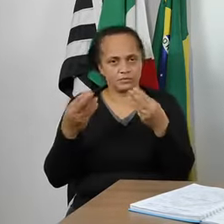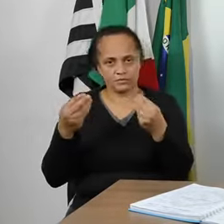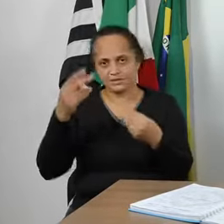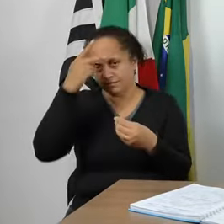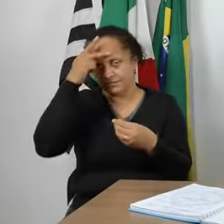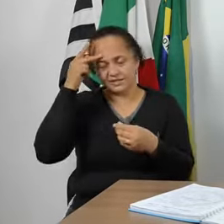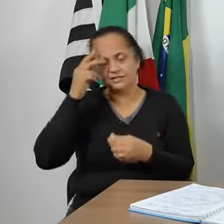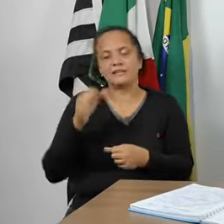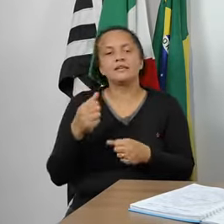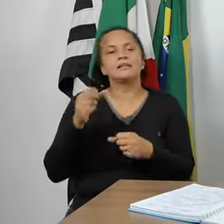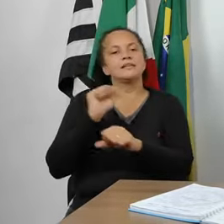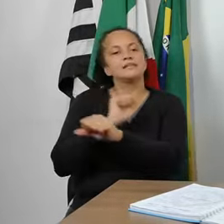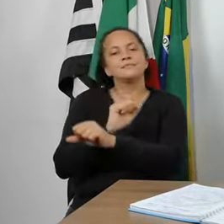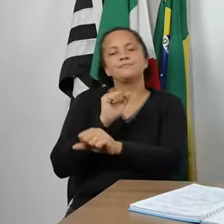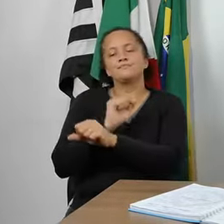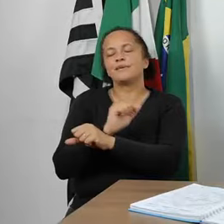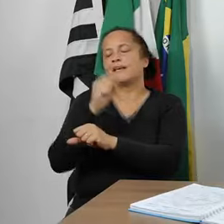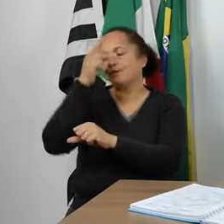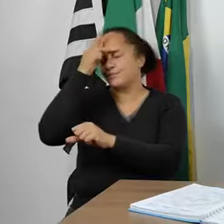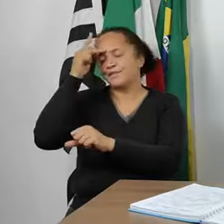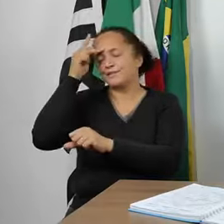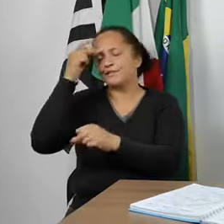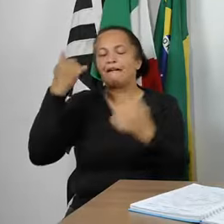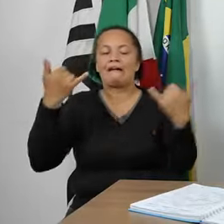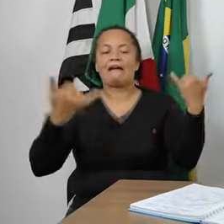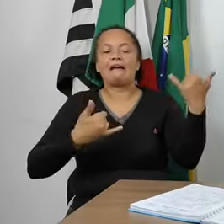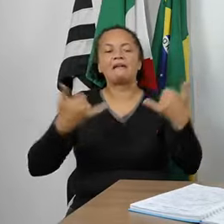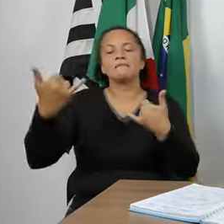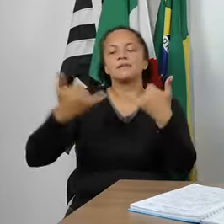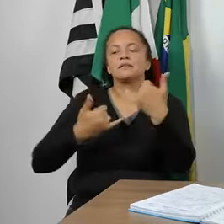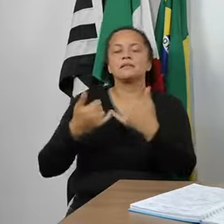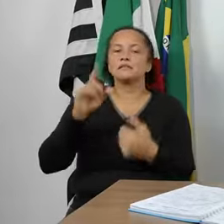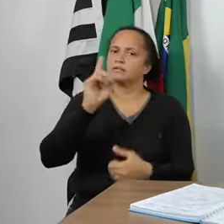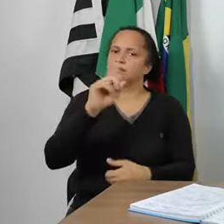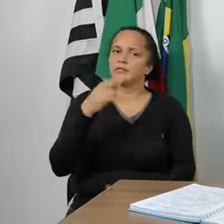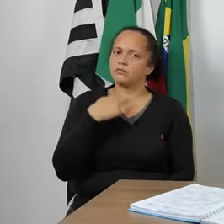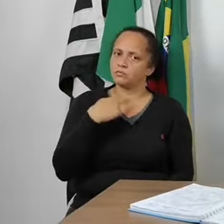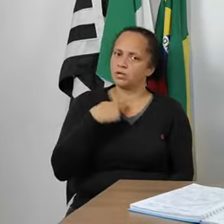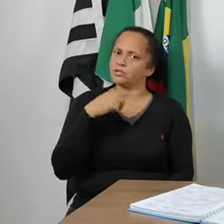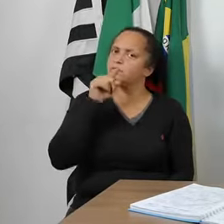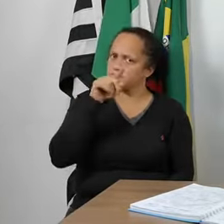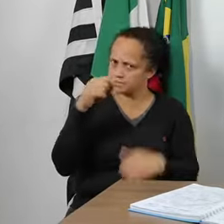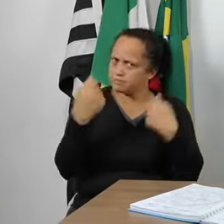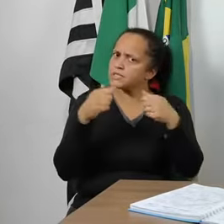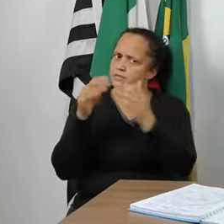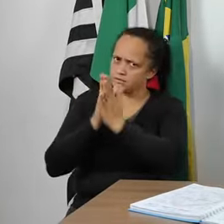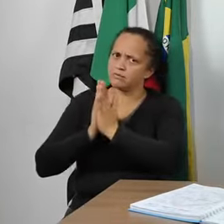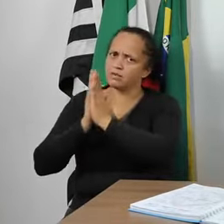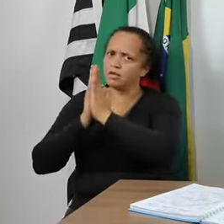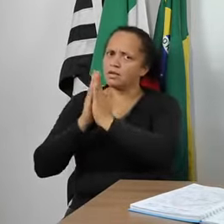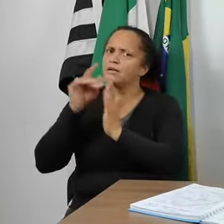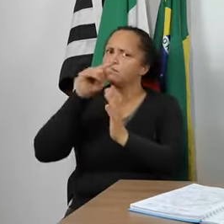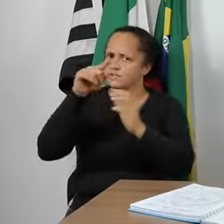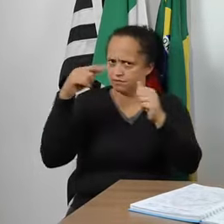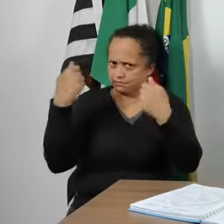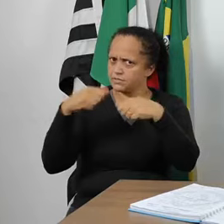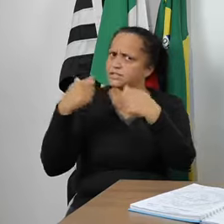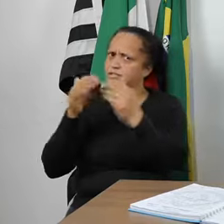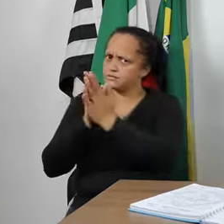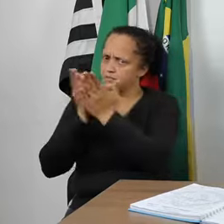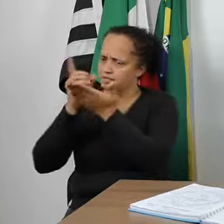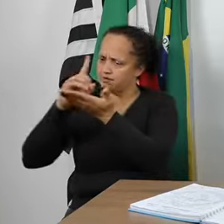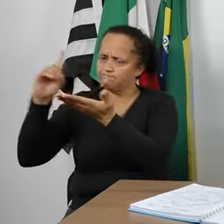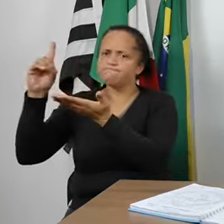outros lugares, estão se alimentando de outros pratos. Então, em nome de Jesus, que você volte